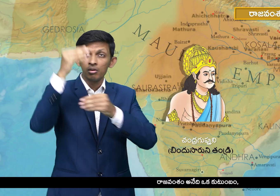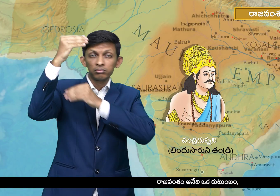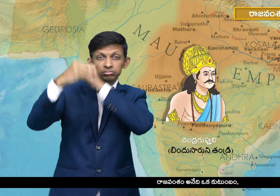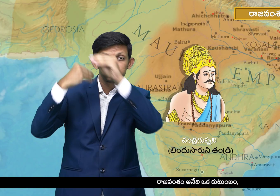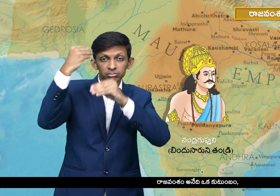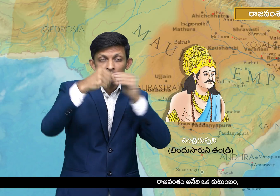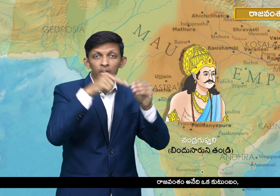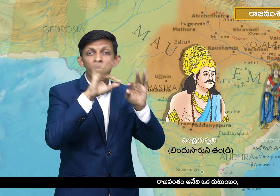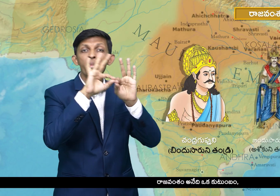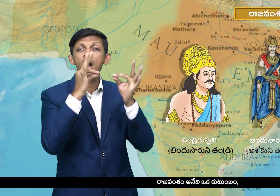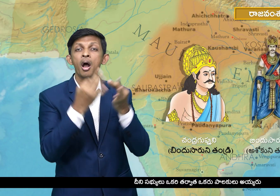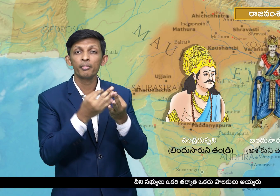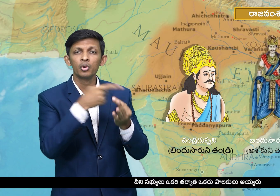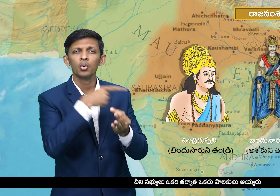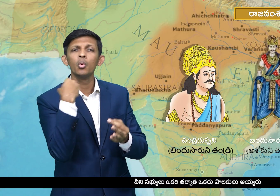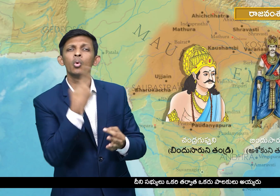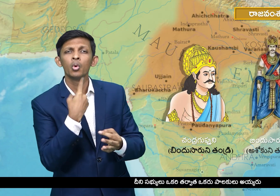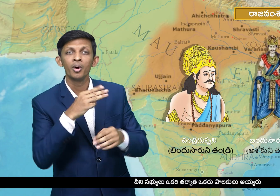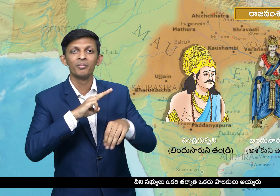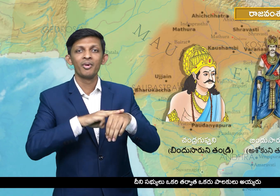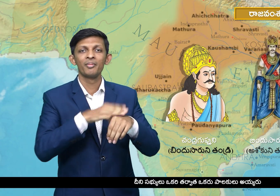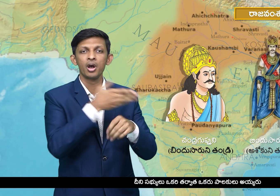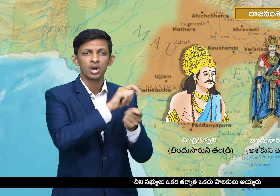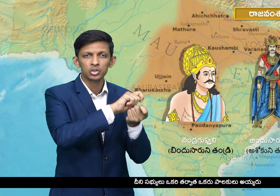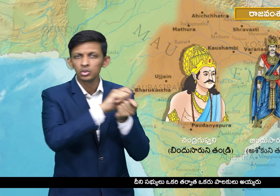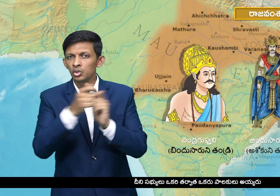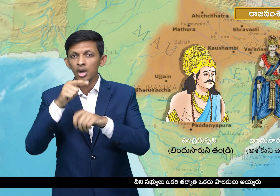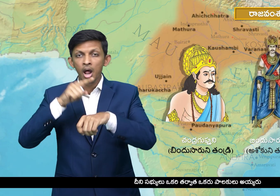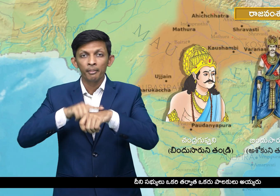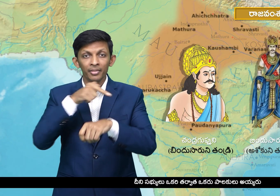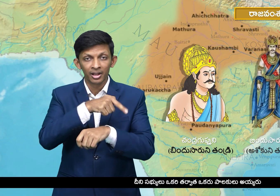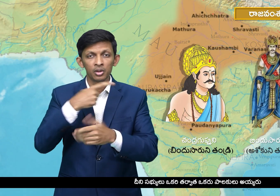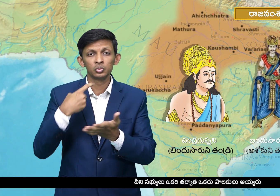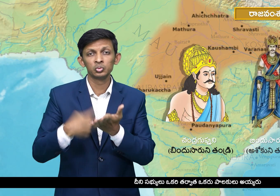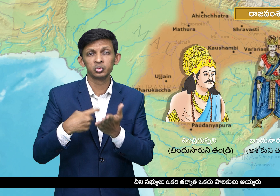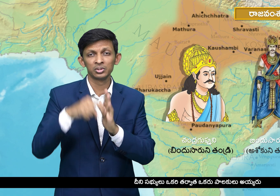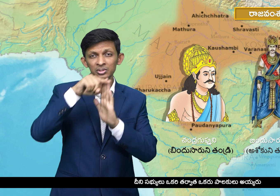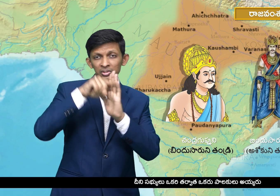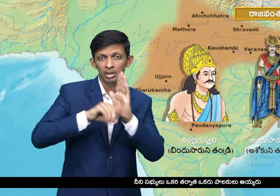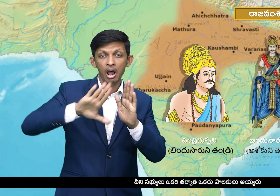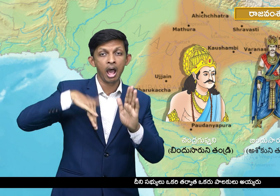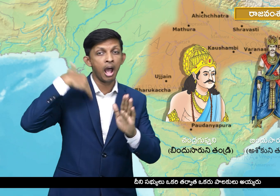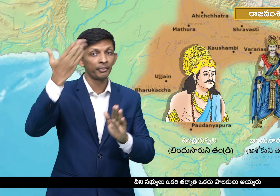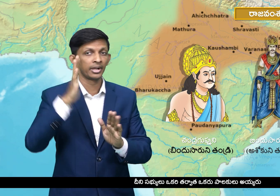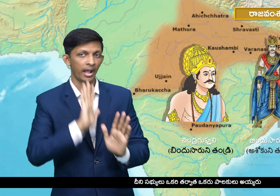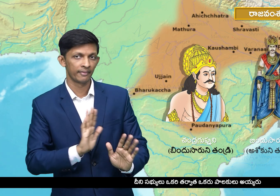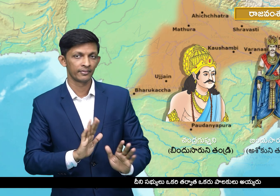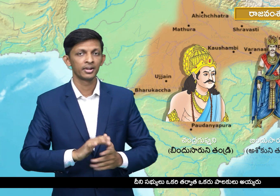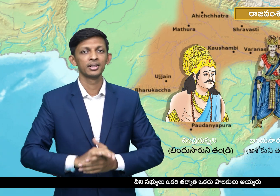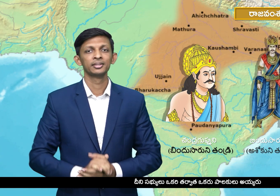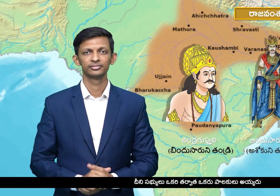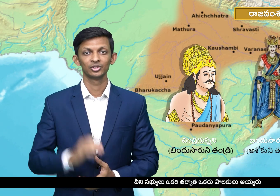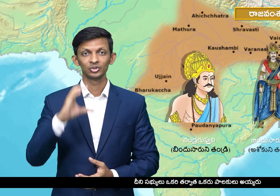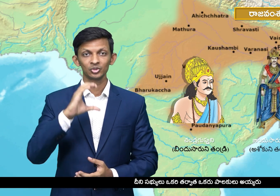రాజవంశం అనేది ఒక కుటుంబం. దీని సభ్యులు ఒకరి తర్వాత ఒకరు పాలకులయ్యారు.